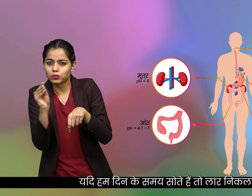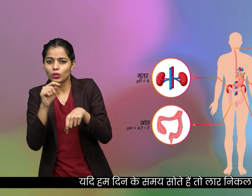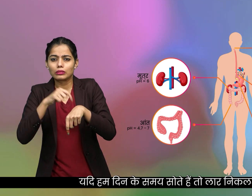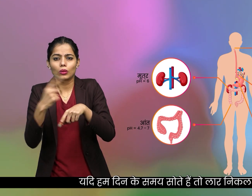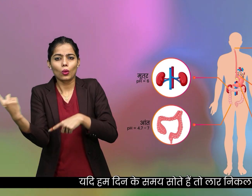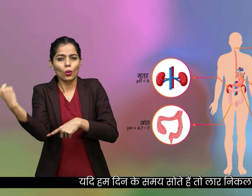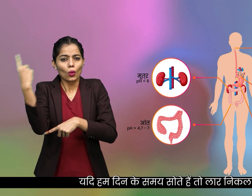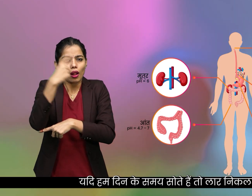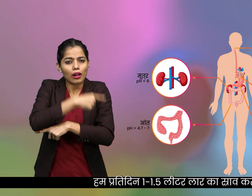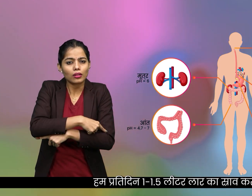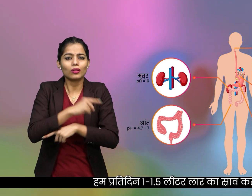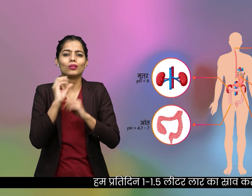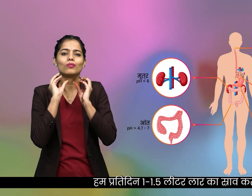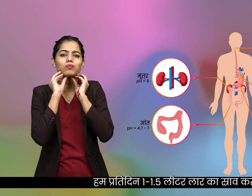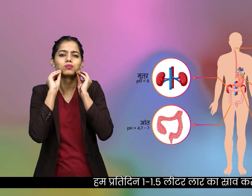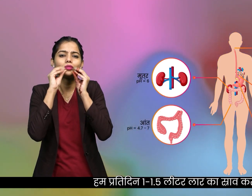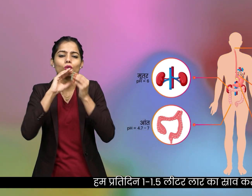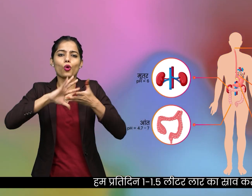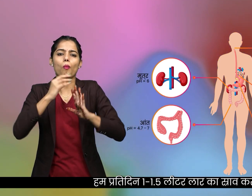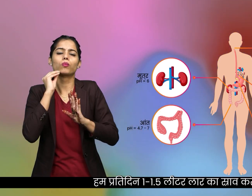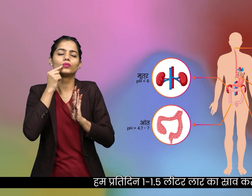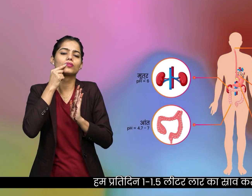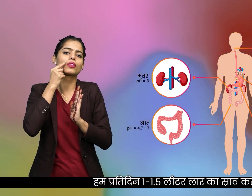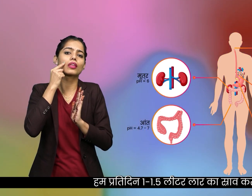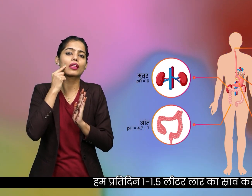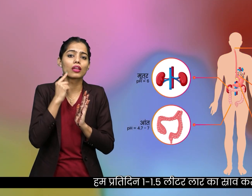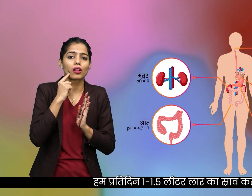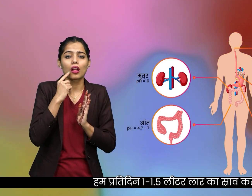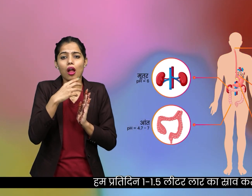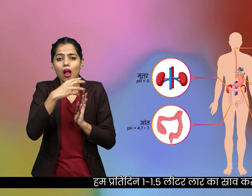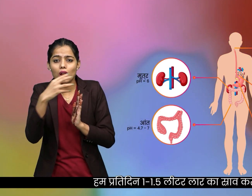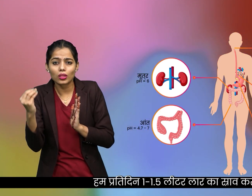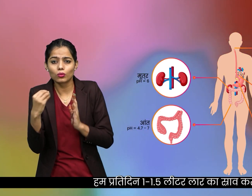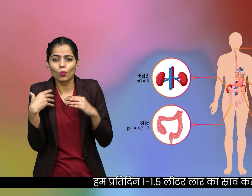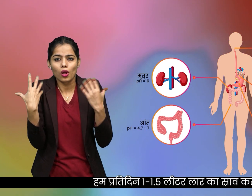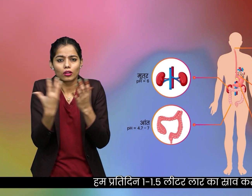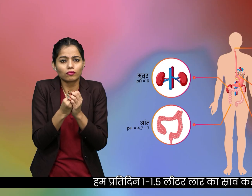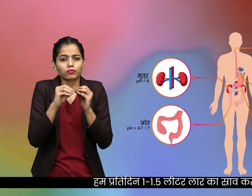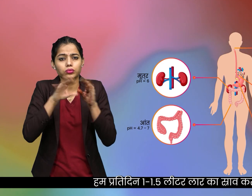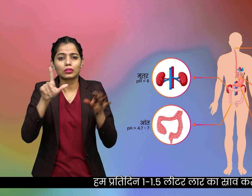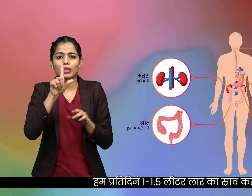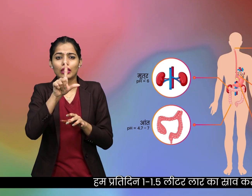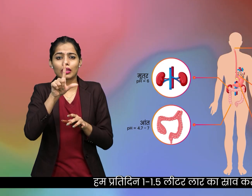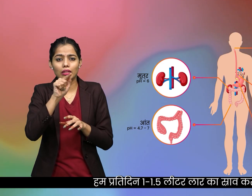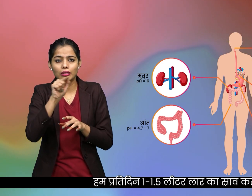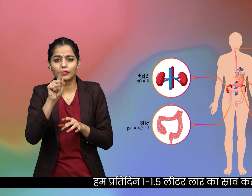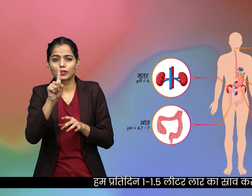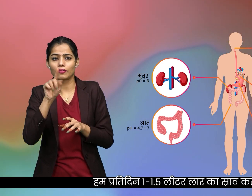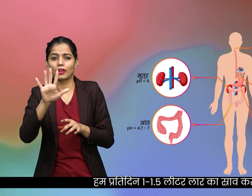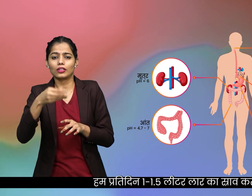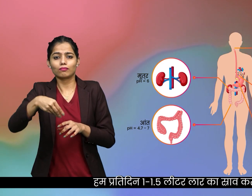तो लार निकलता है और हम प्रतिदिन 1 से 1.5 लीटर लार का स्राव करते हैं।